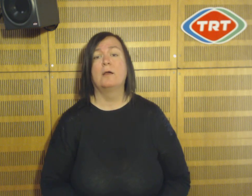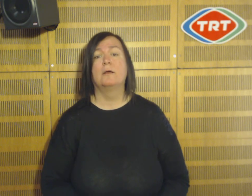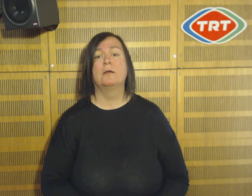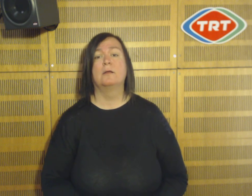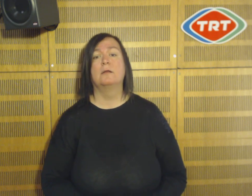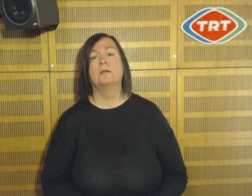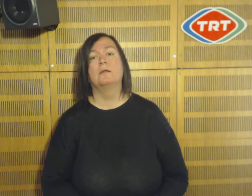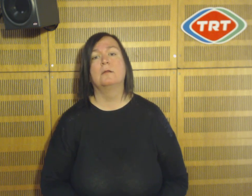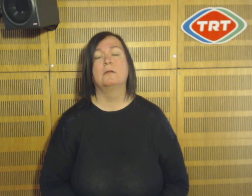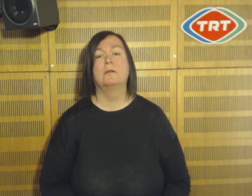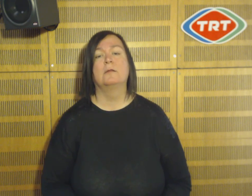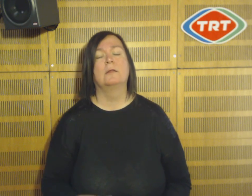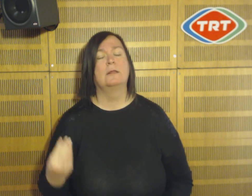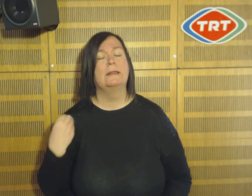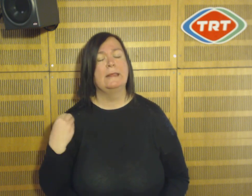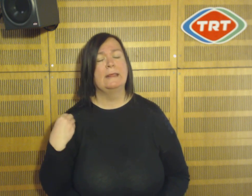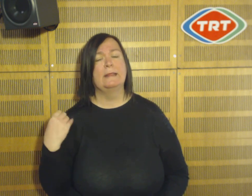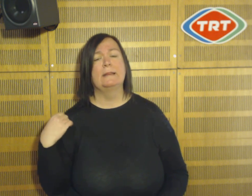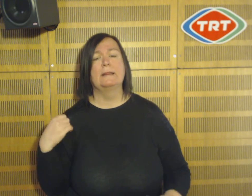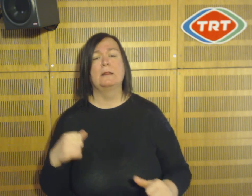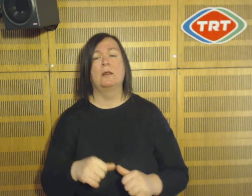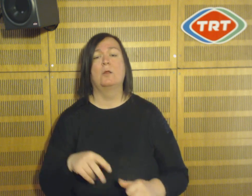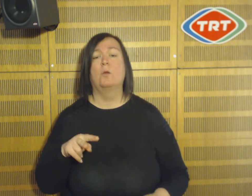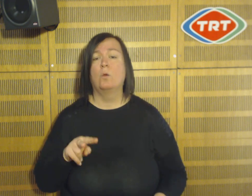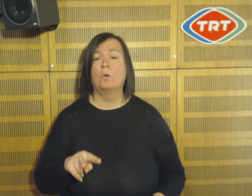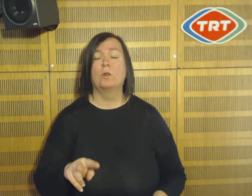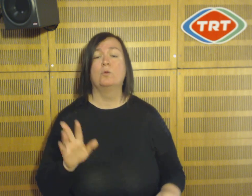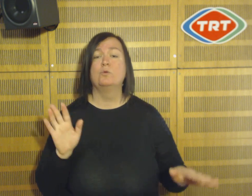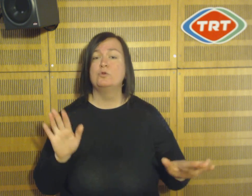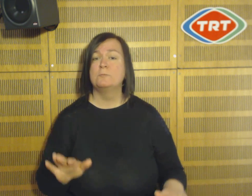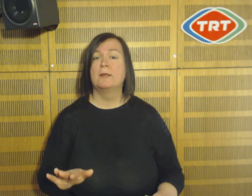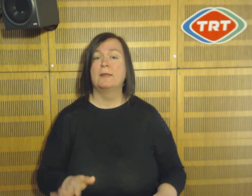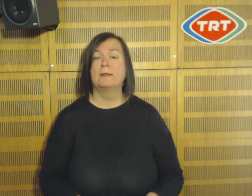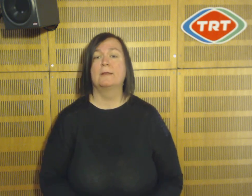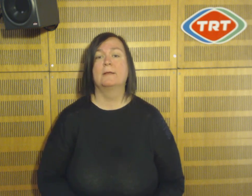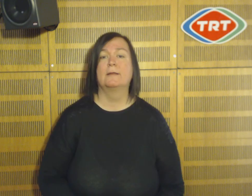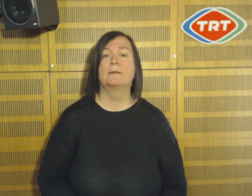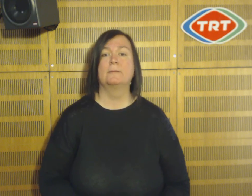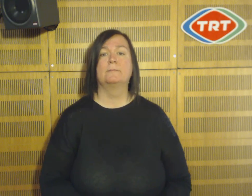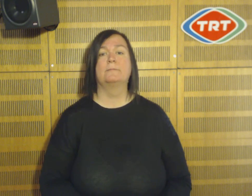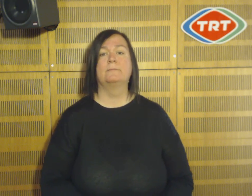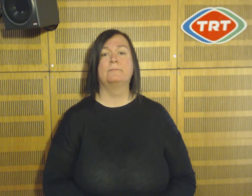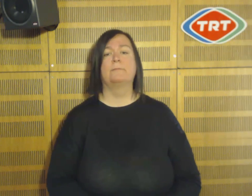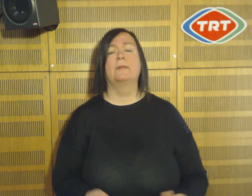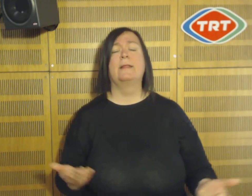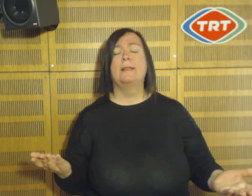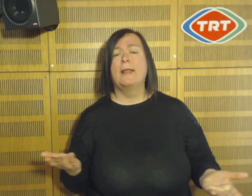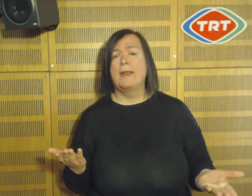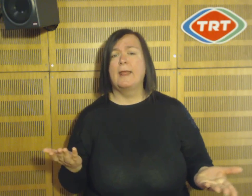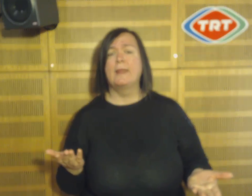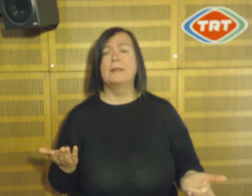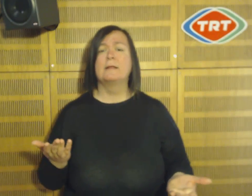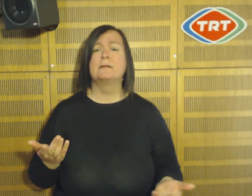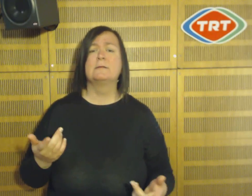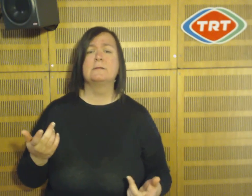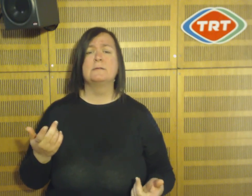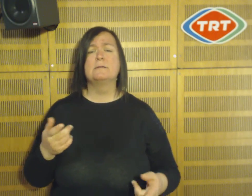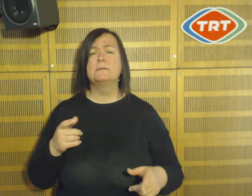sonra yeniden yollara düşmek neresi Sıla